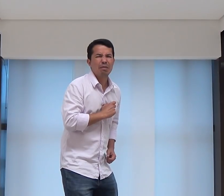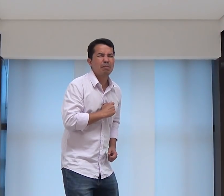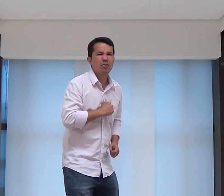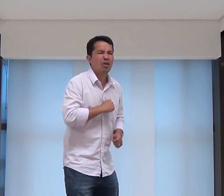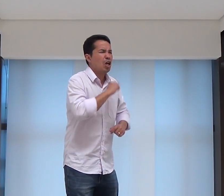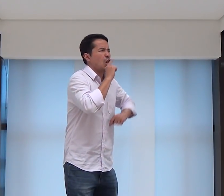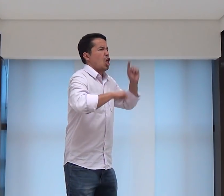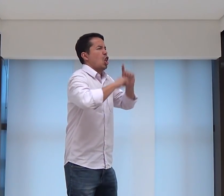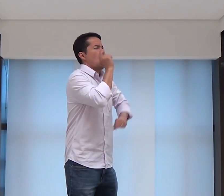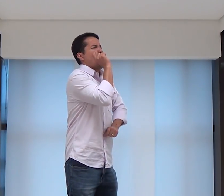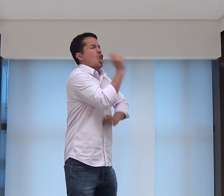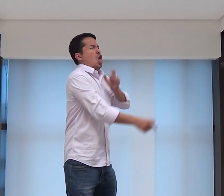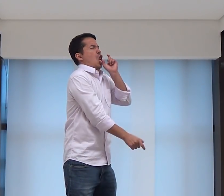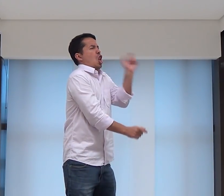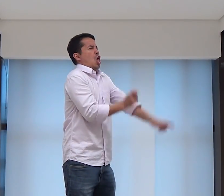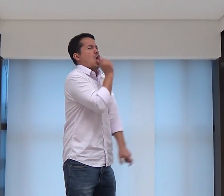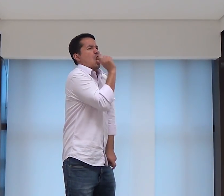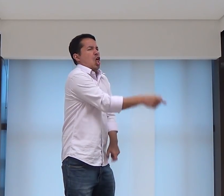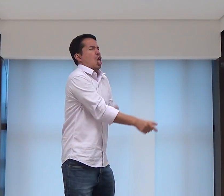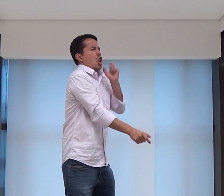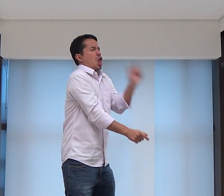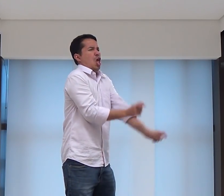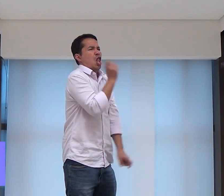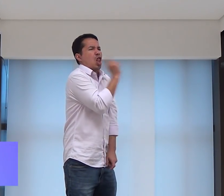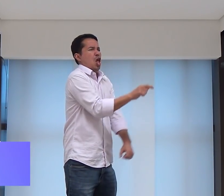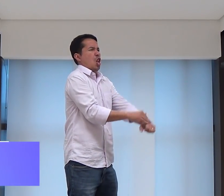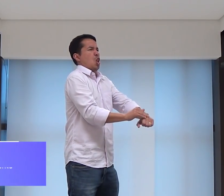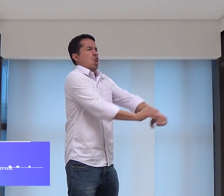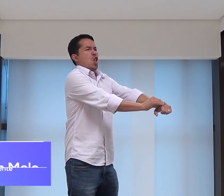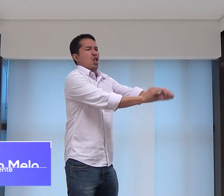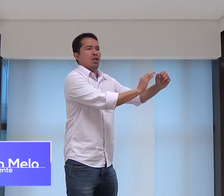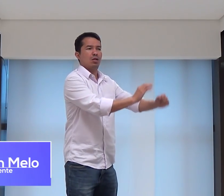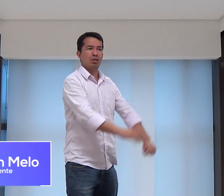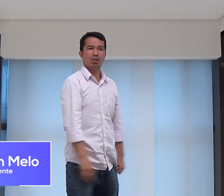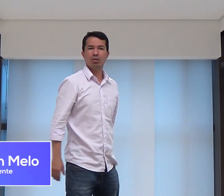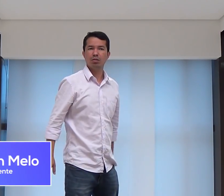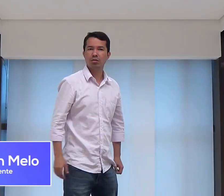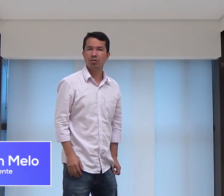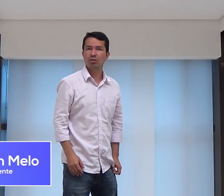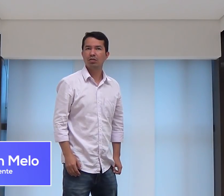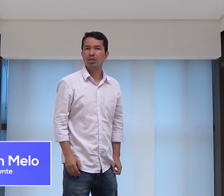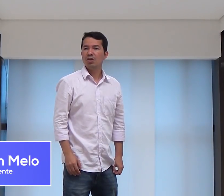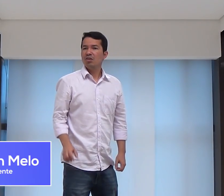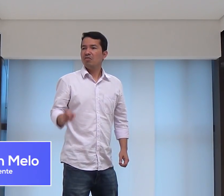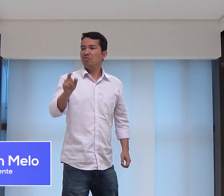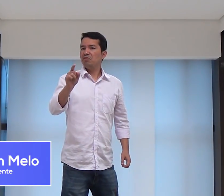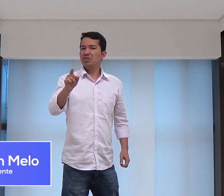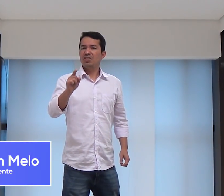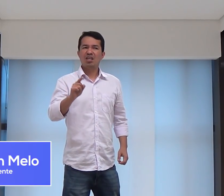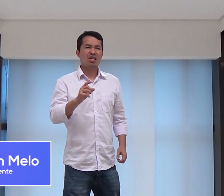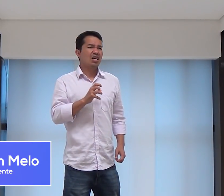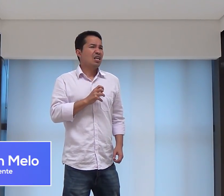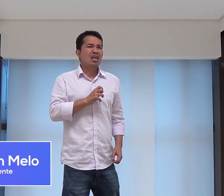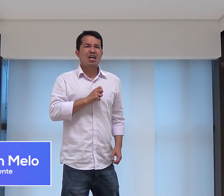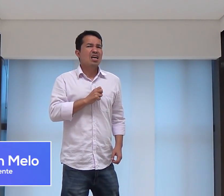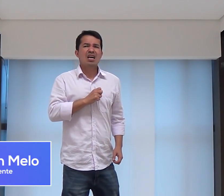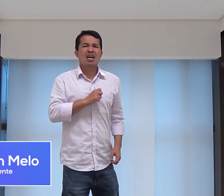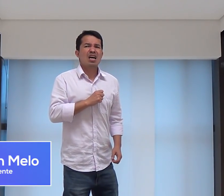Você ama as palavras torpes. Elas acabam sendo naturais para você.